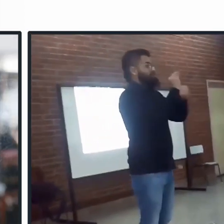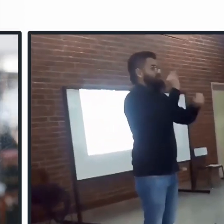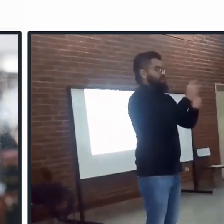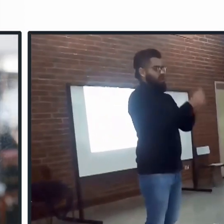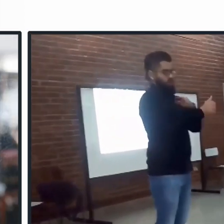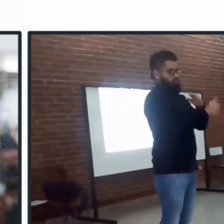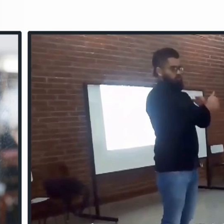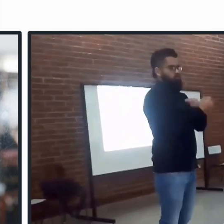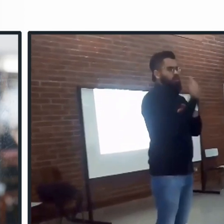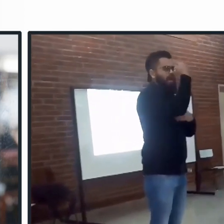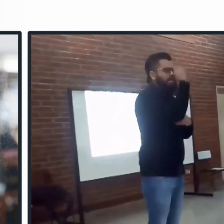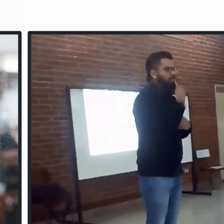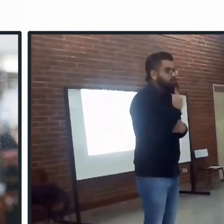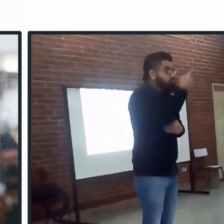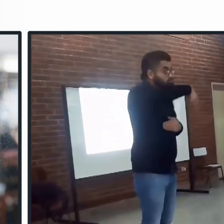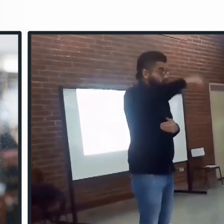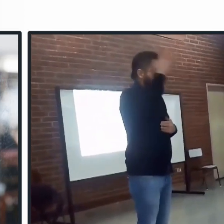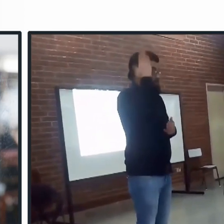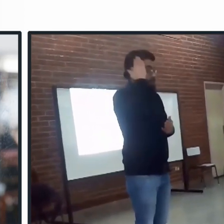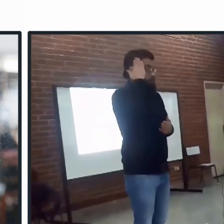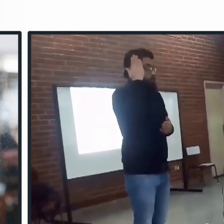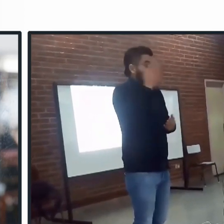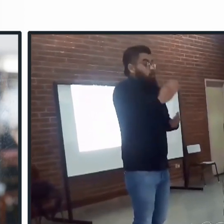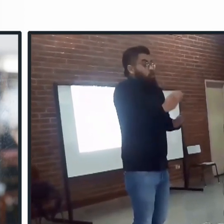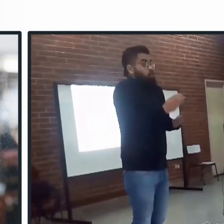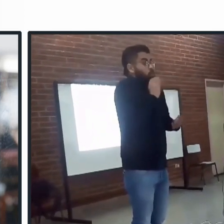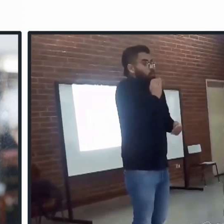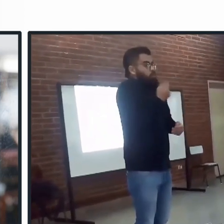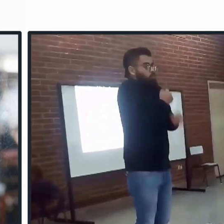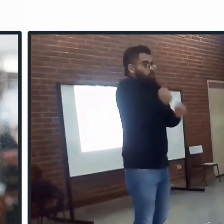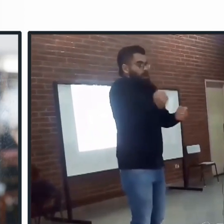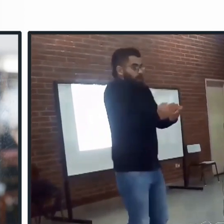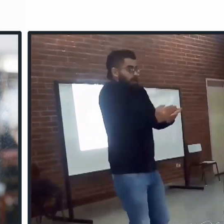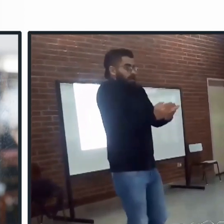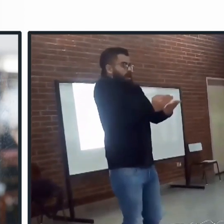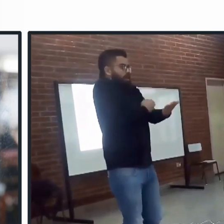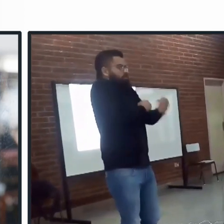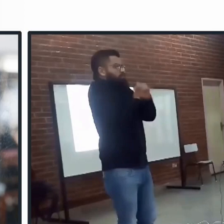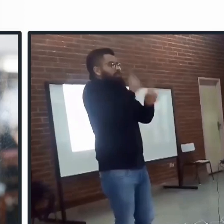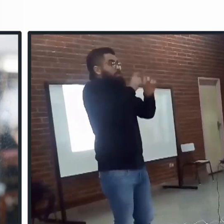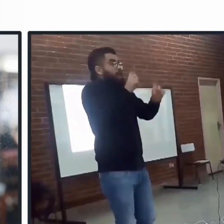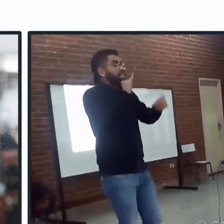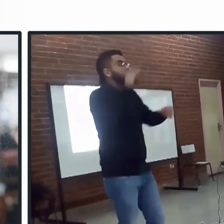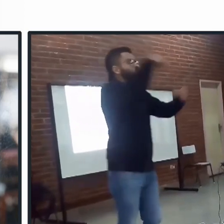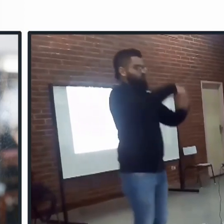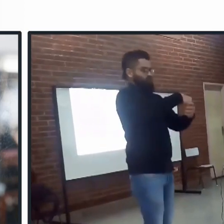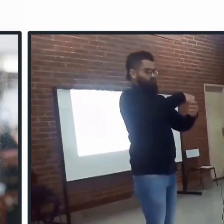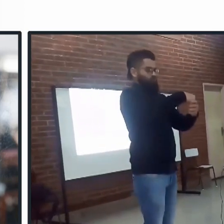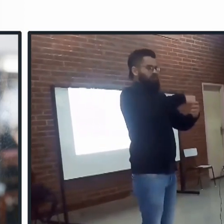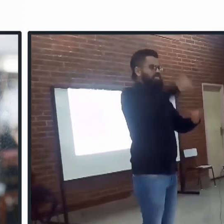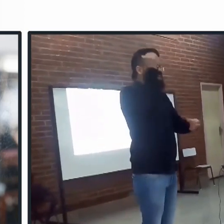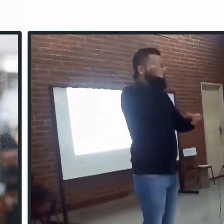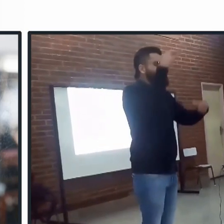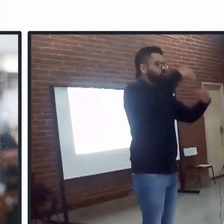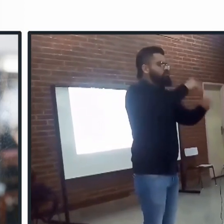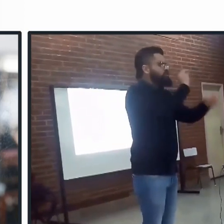estimulación. Ajá. Porque por decirlo, si un niño nunca fue escolarizado, porque tenemos casos también de niños que por